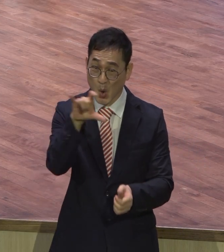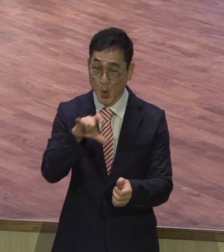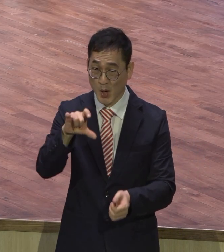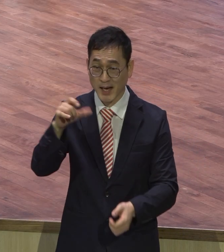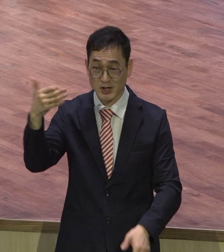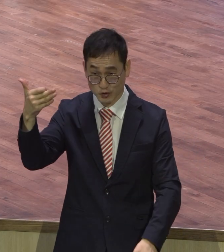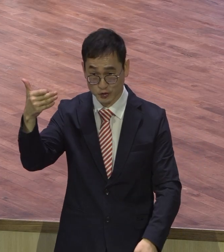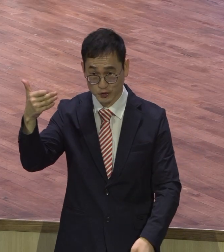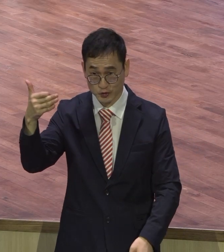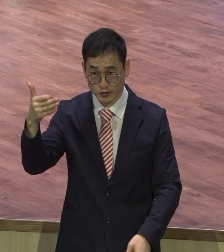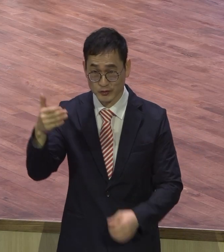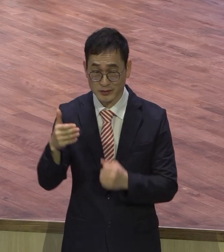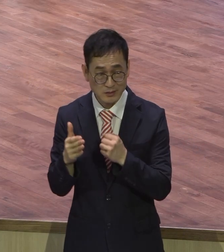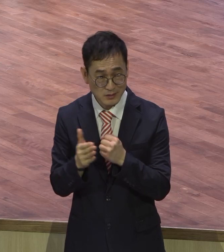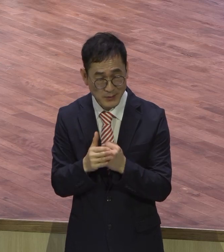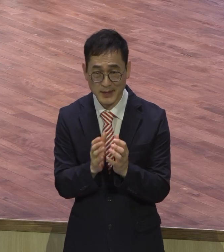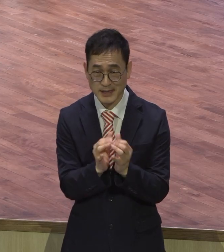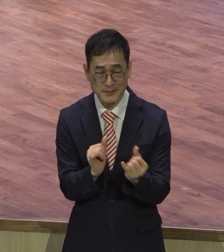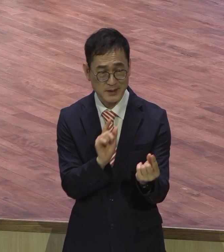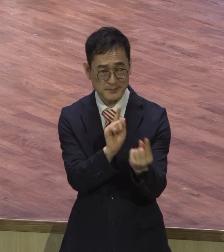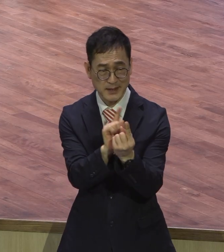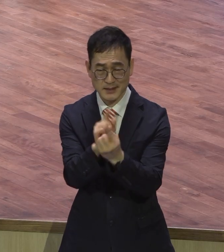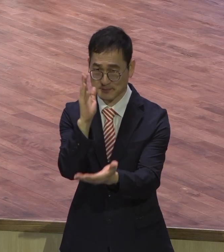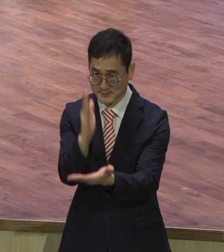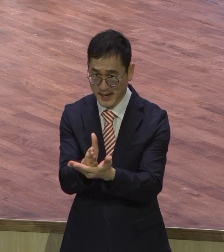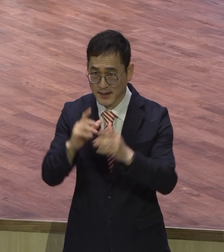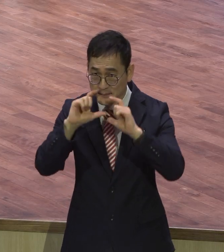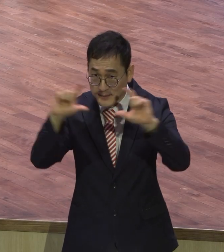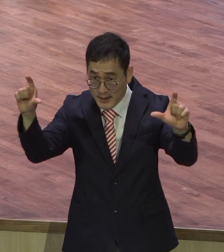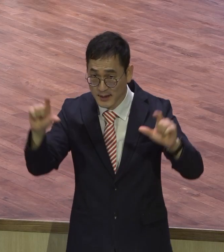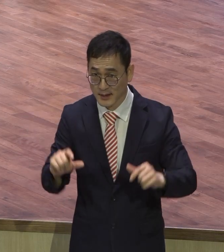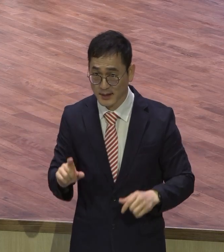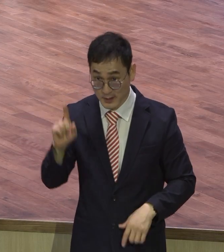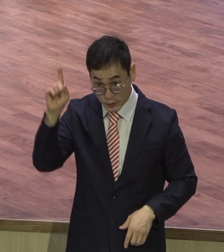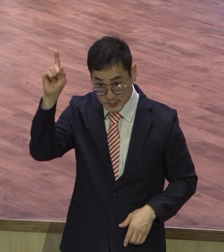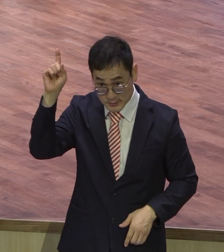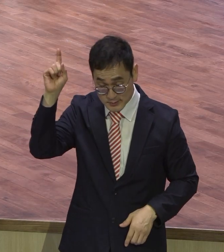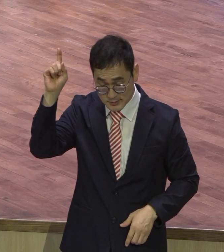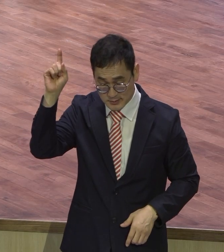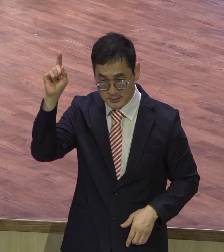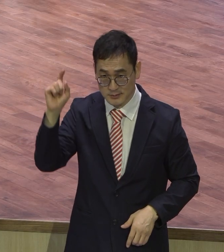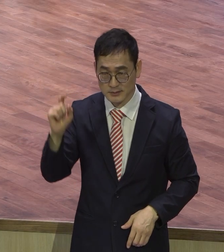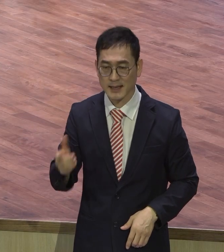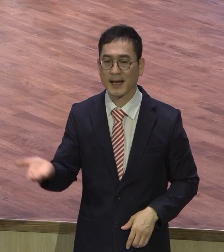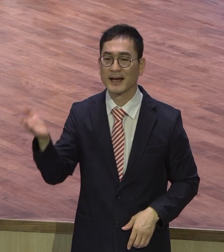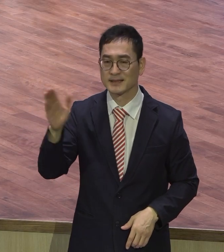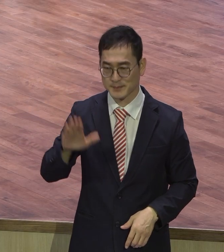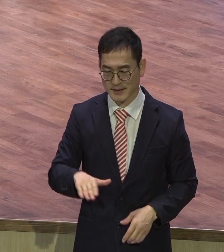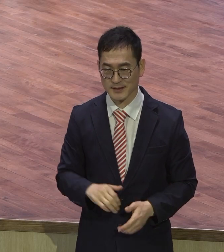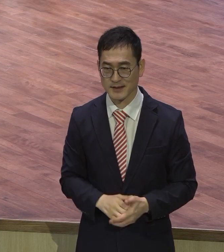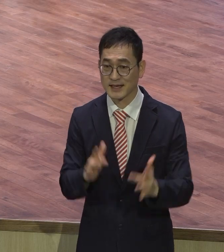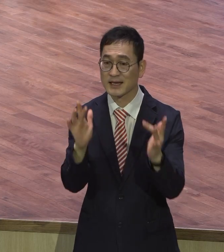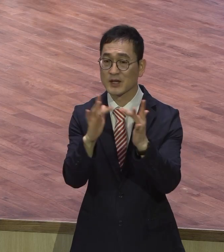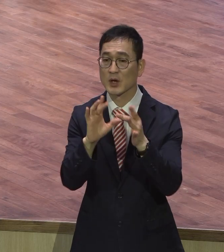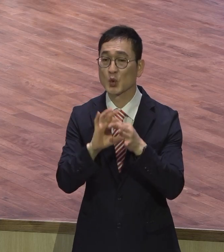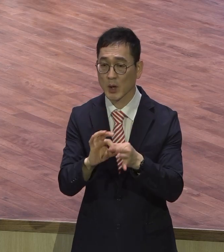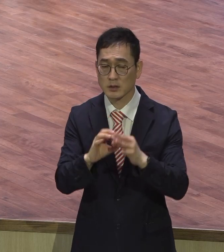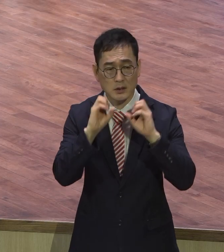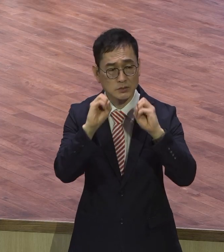접촉을 자제하고 있죠. 못하지요. 법적으로. 그러나 그러나 SNS를 통해서